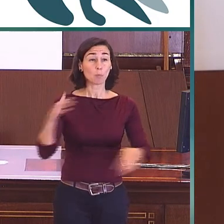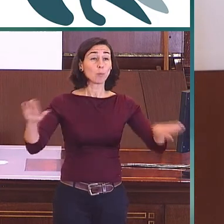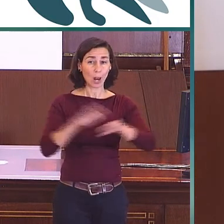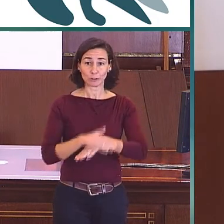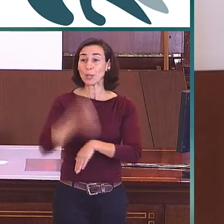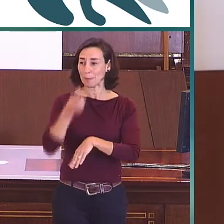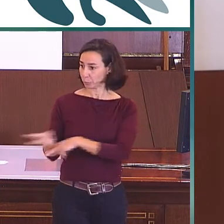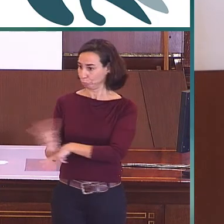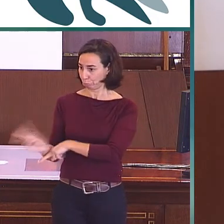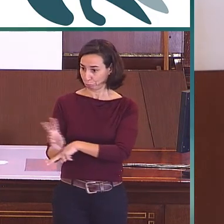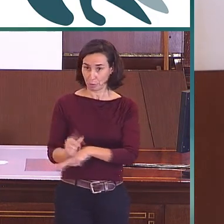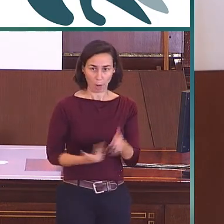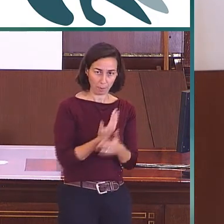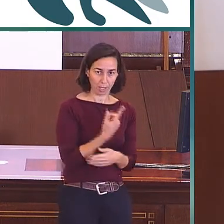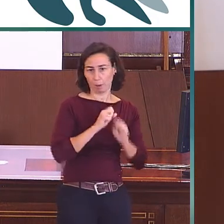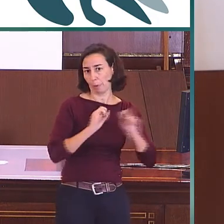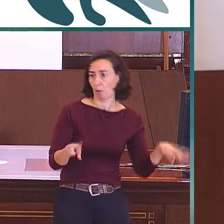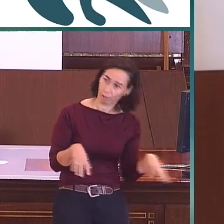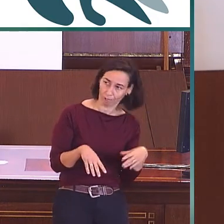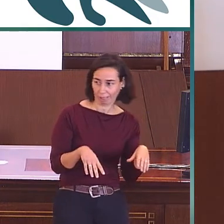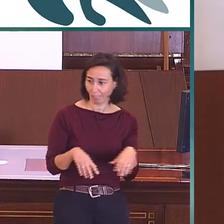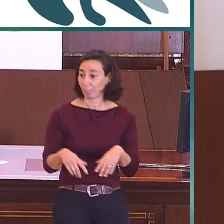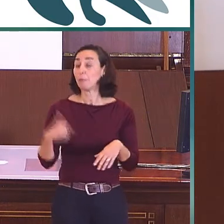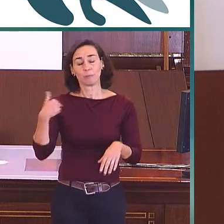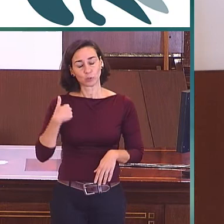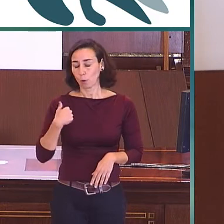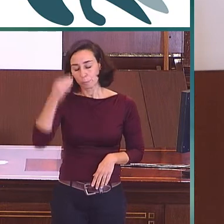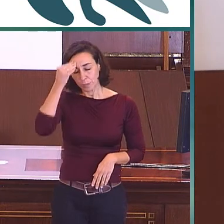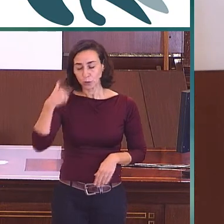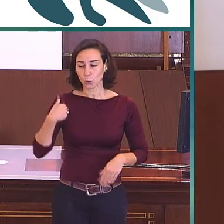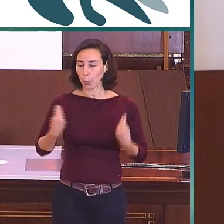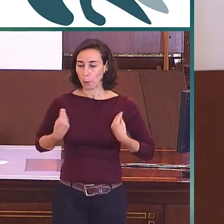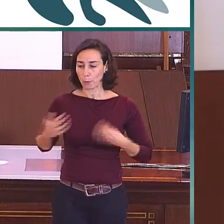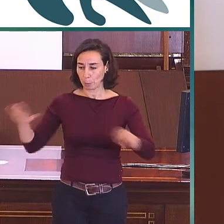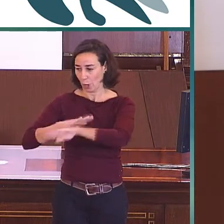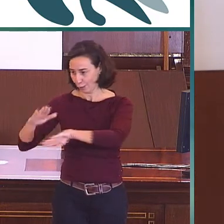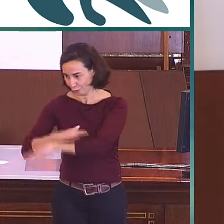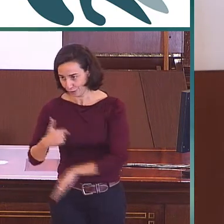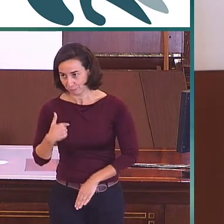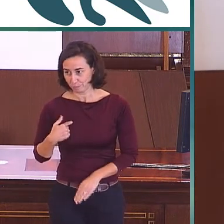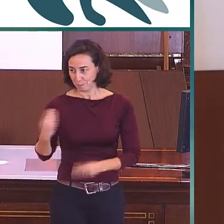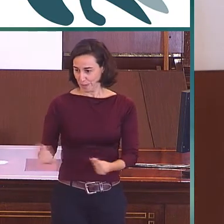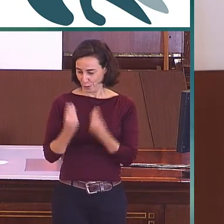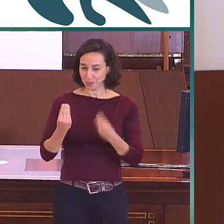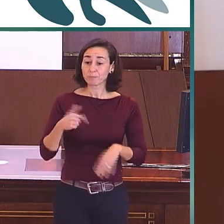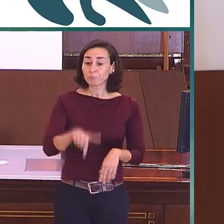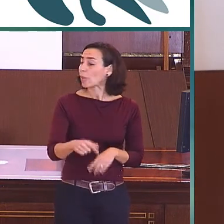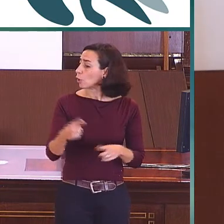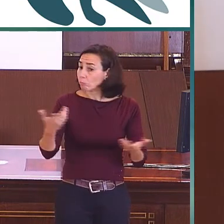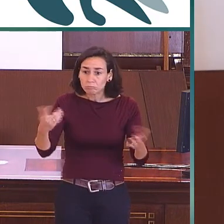despierto y más ágil que por la mañana mis biorritmos son nocturnos con lo cual esto lo digo para que podéis seguir mandando sin ningún